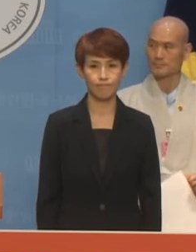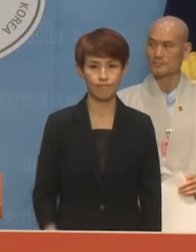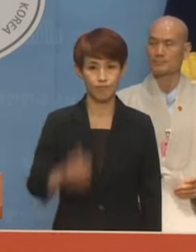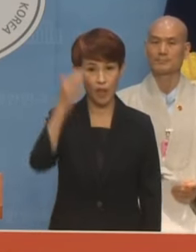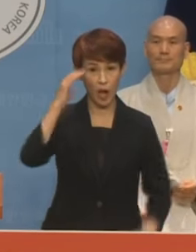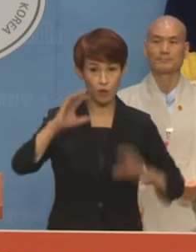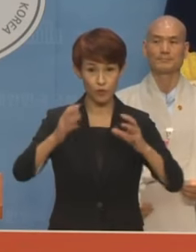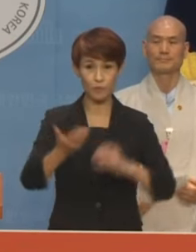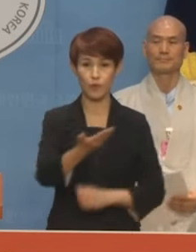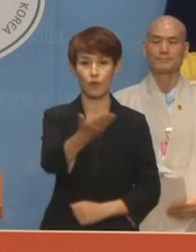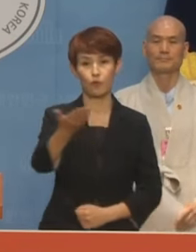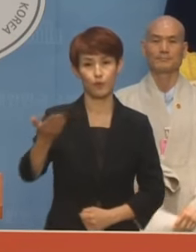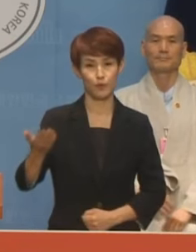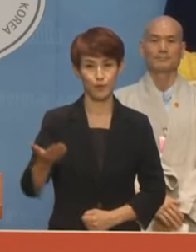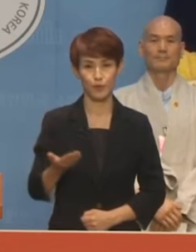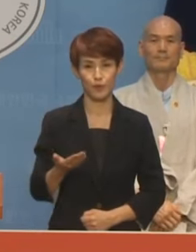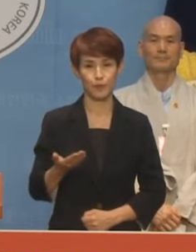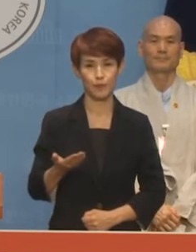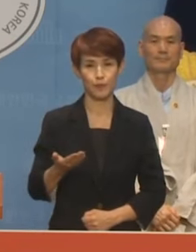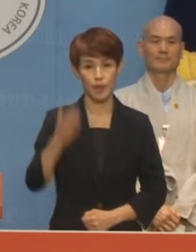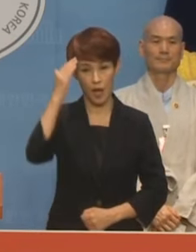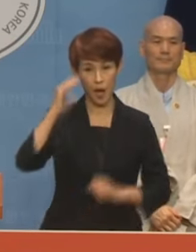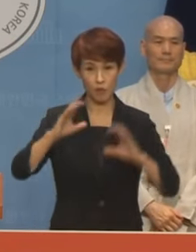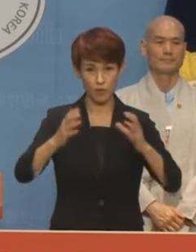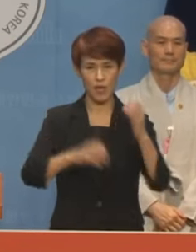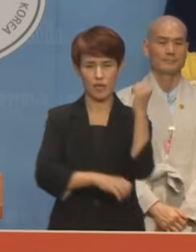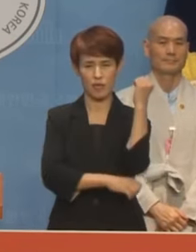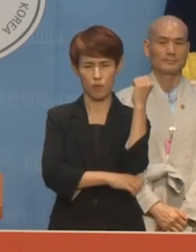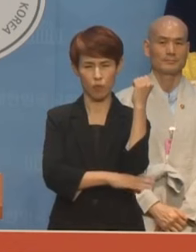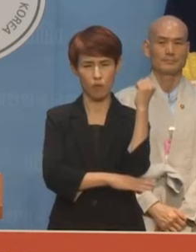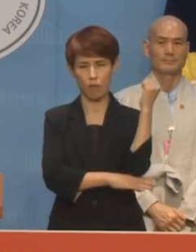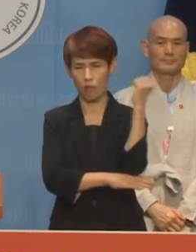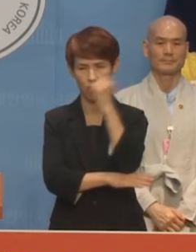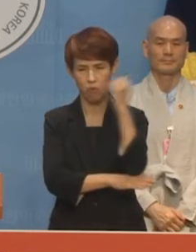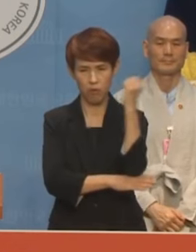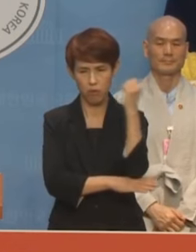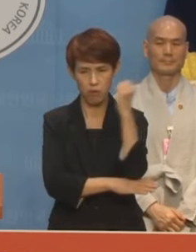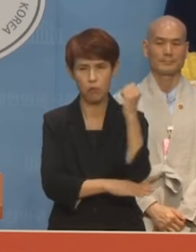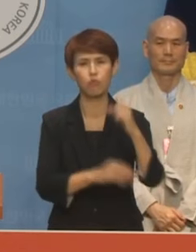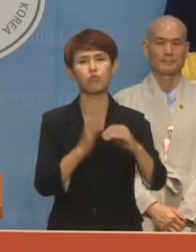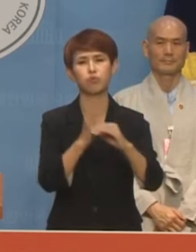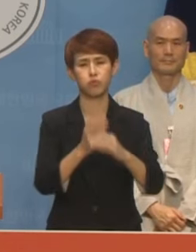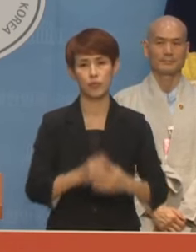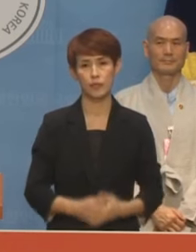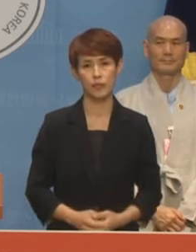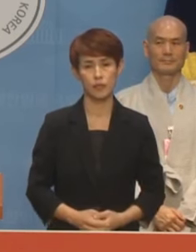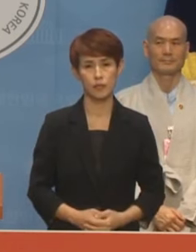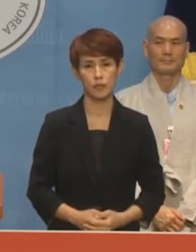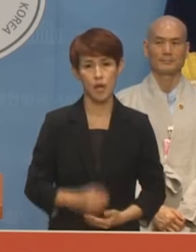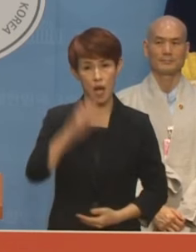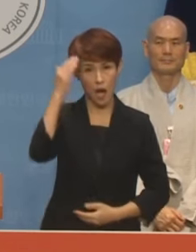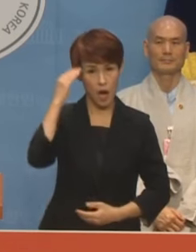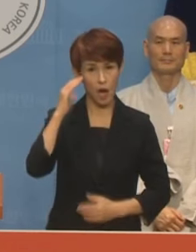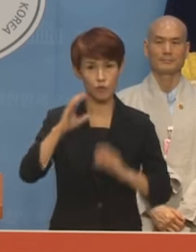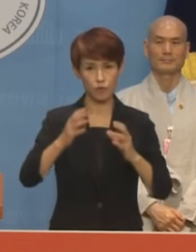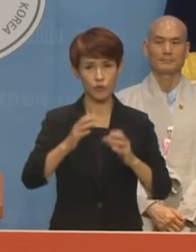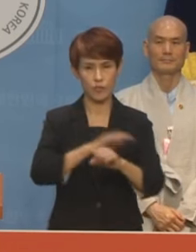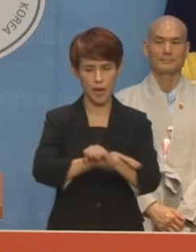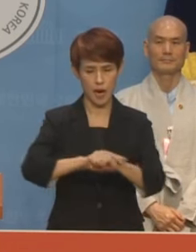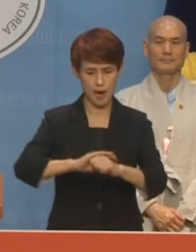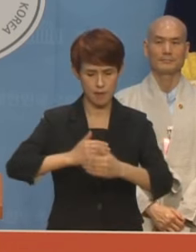대한민국 국민 여러분, 대한민국의 근간이 흔들리고 있습니다. 대한민국이 바로 설 수